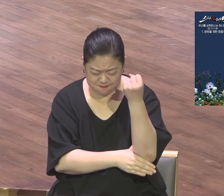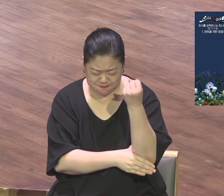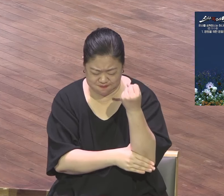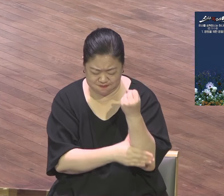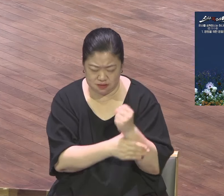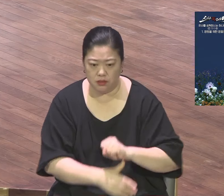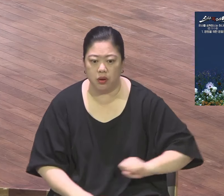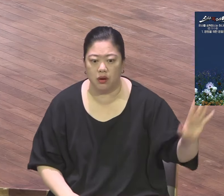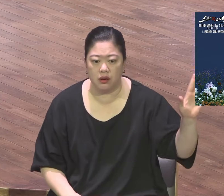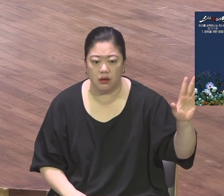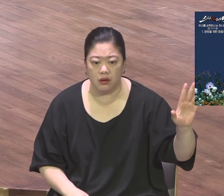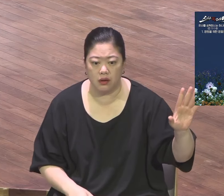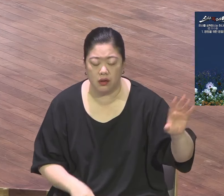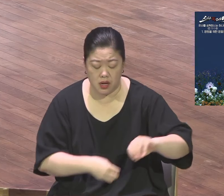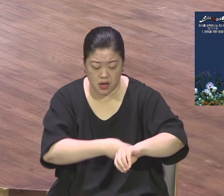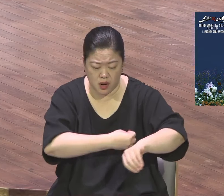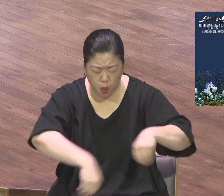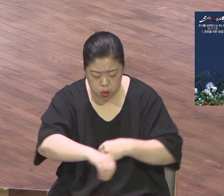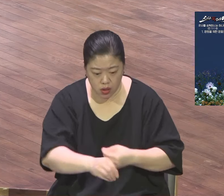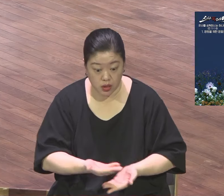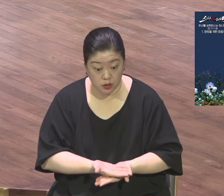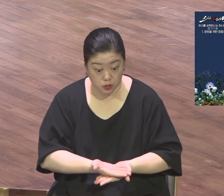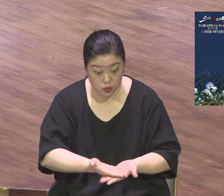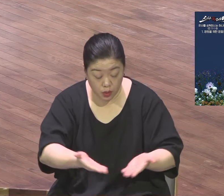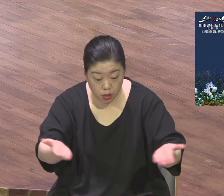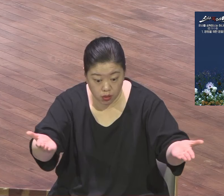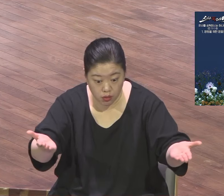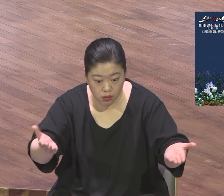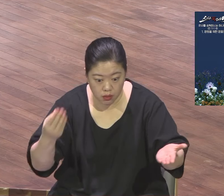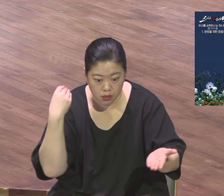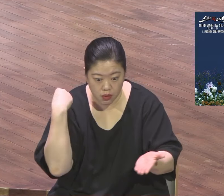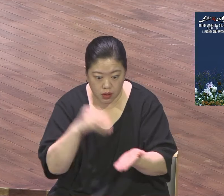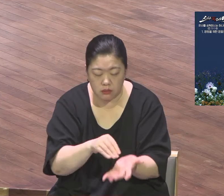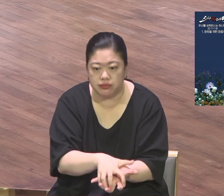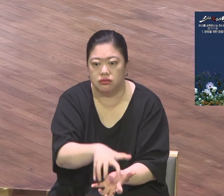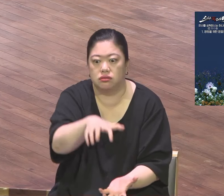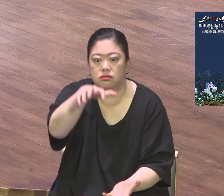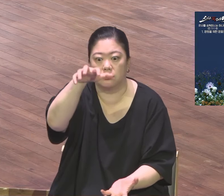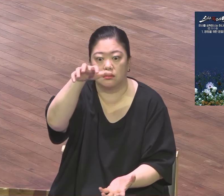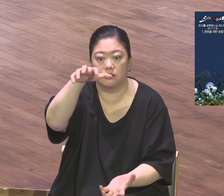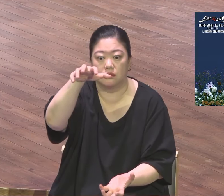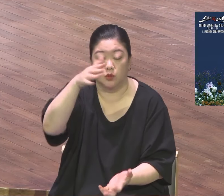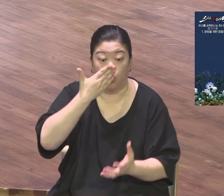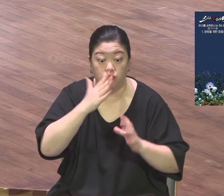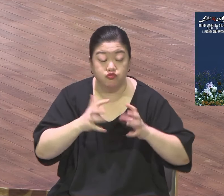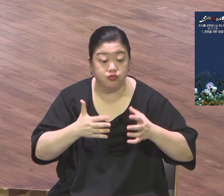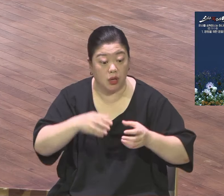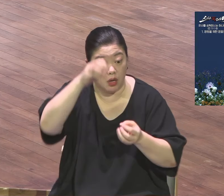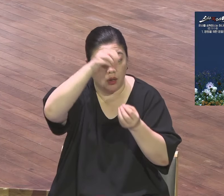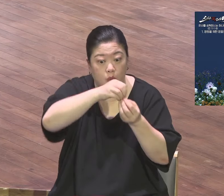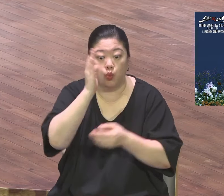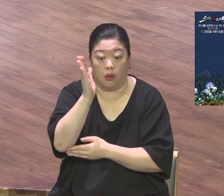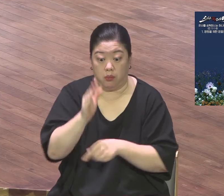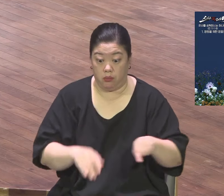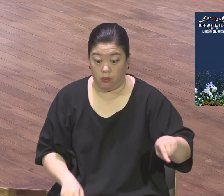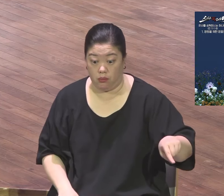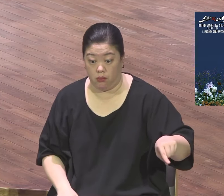있어요. 가진 거 다 잃어버려요. 주는 것만 남는 거예요.